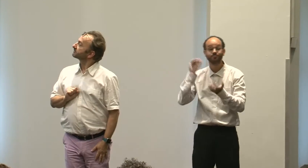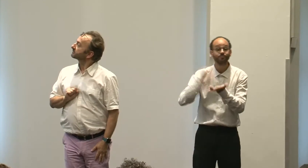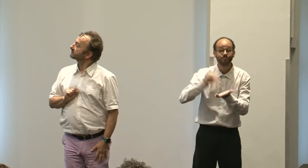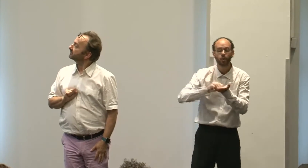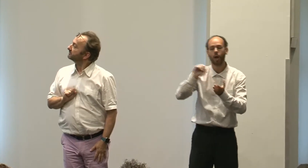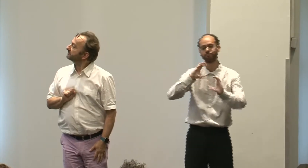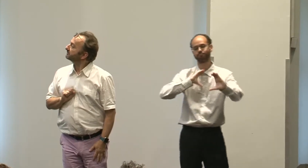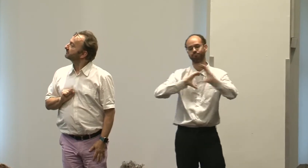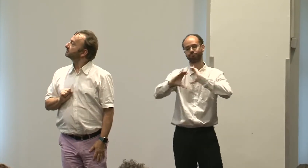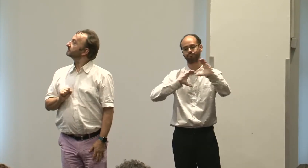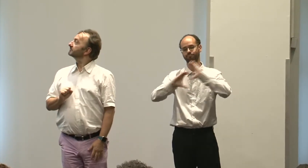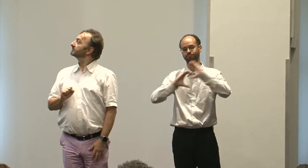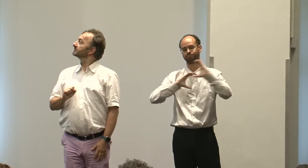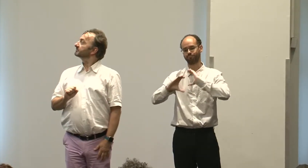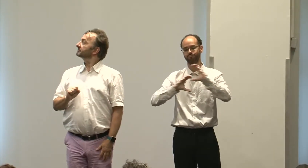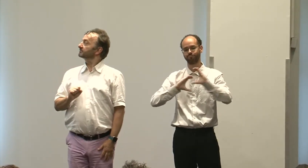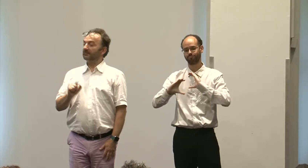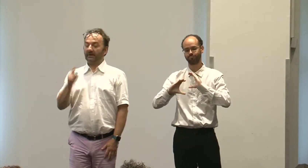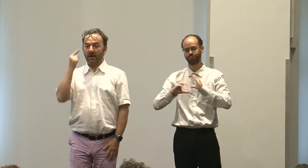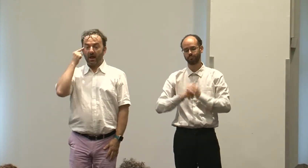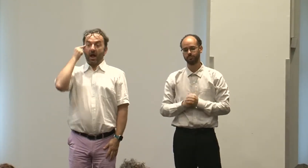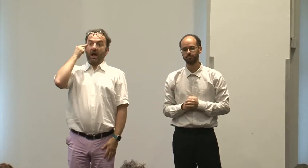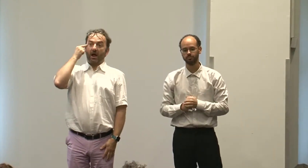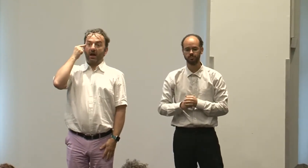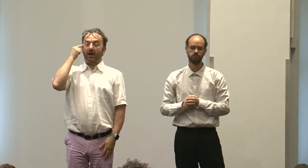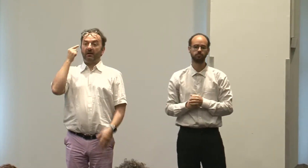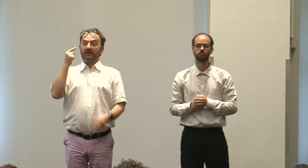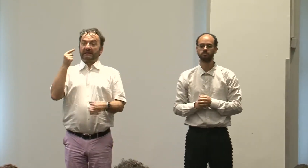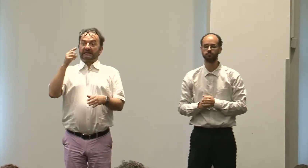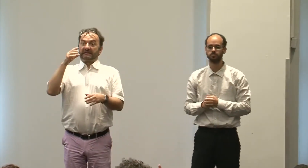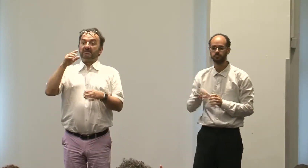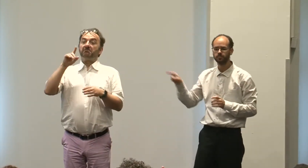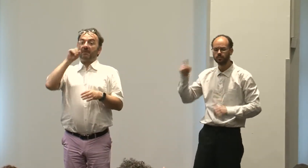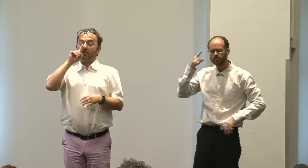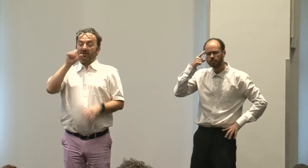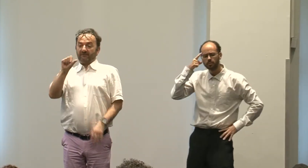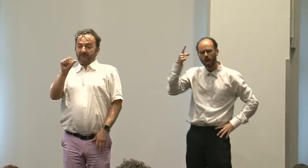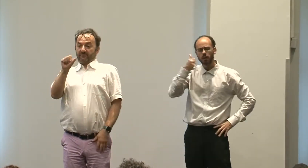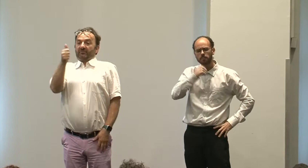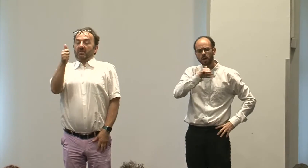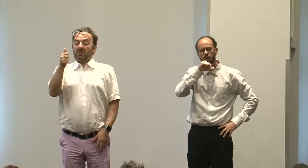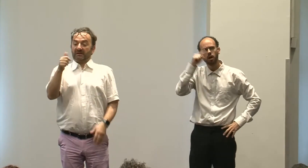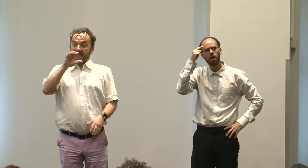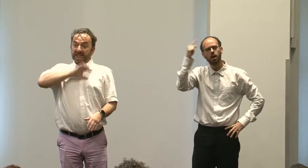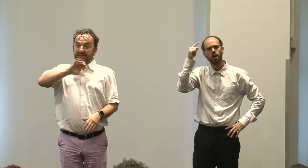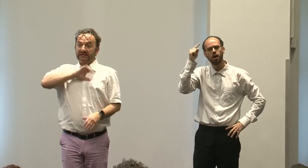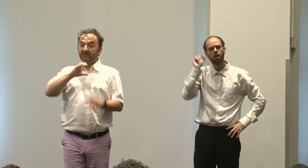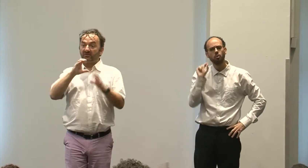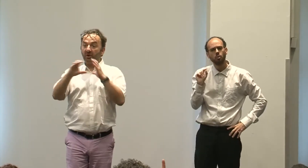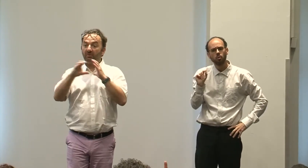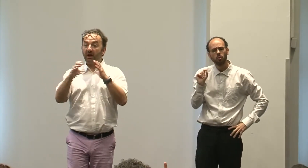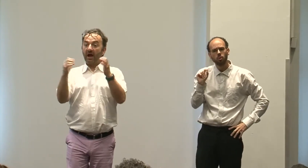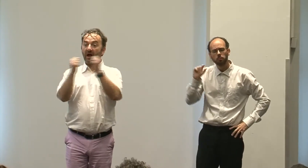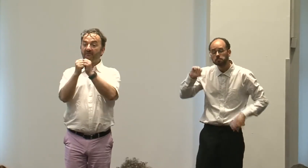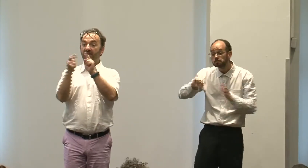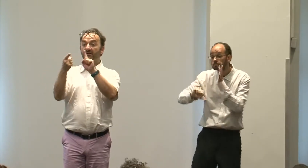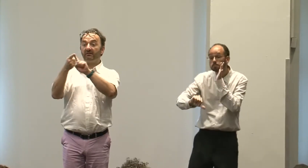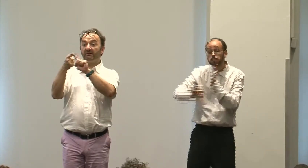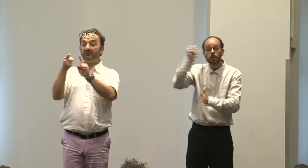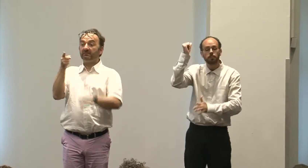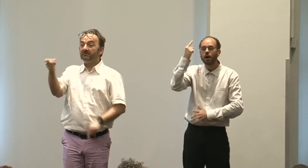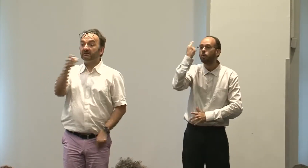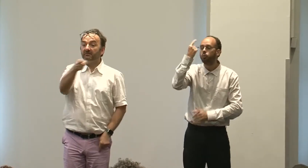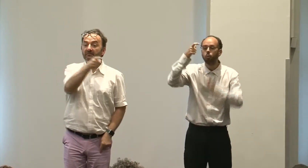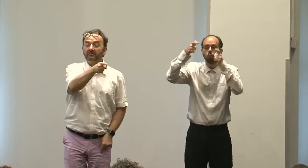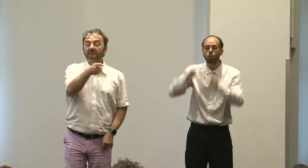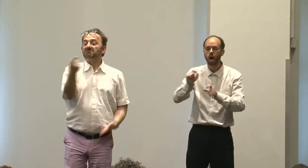sabia que eu não podia me expressar. Eu tinha necessidade de me comunicar e não conseguia. Isso me irritava. Até que minha mãe teve